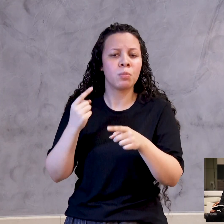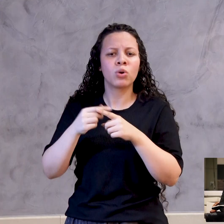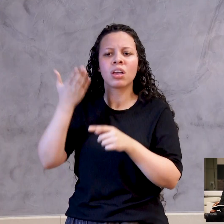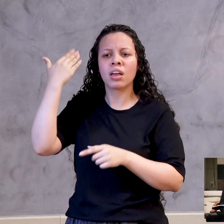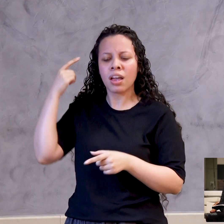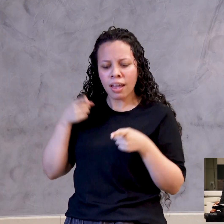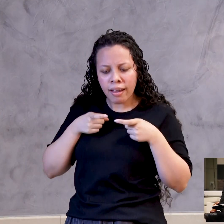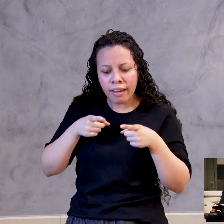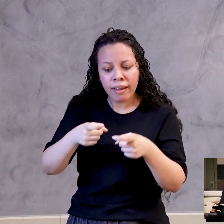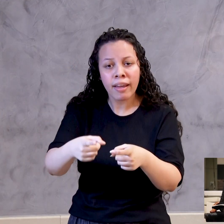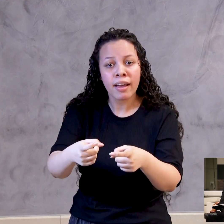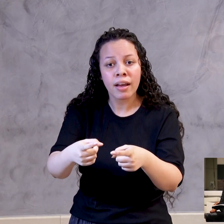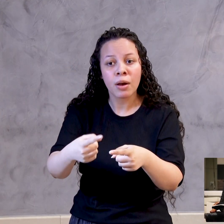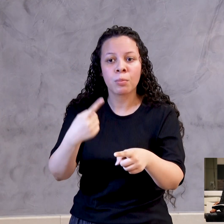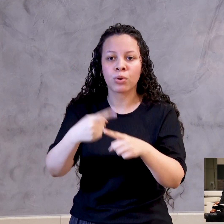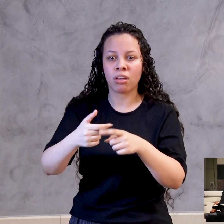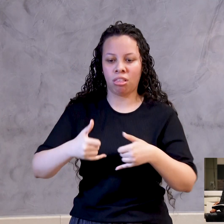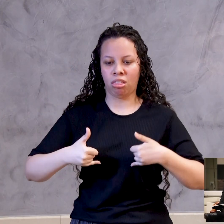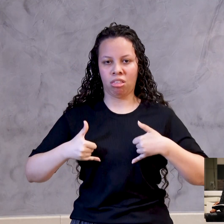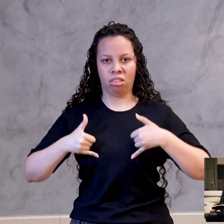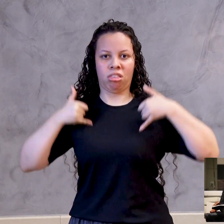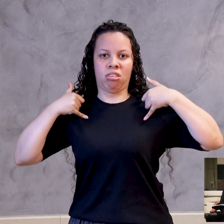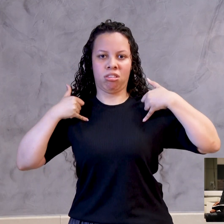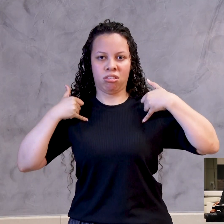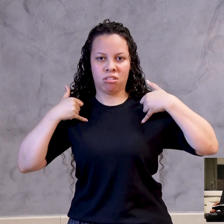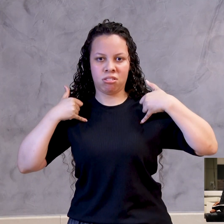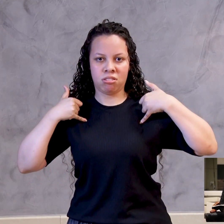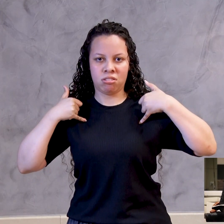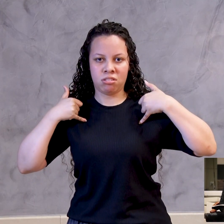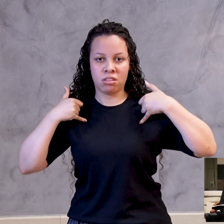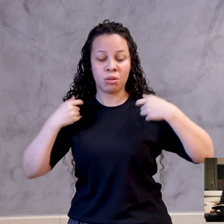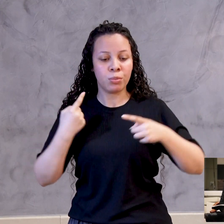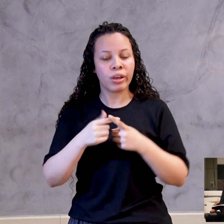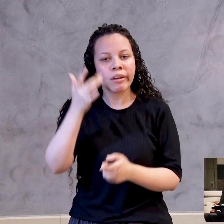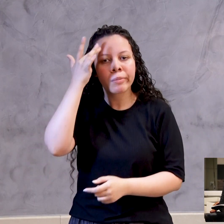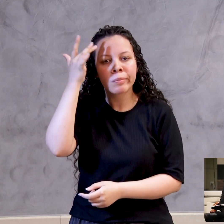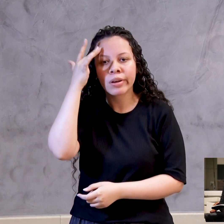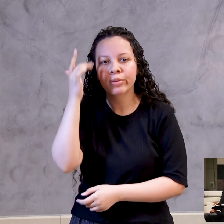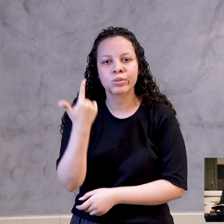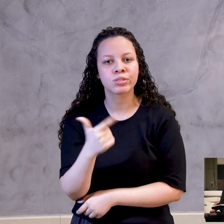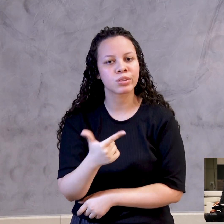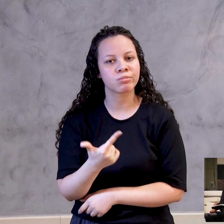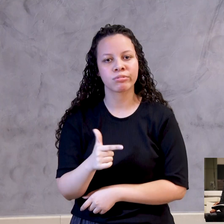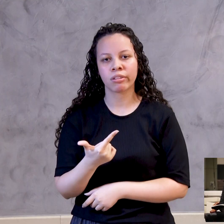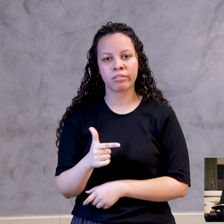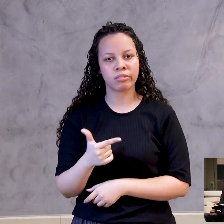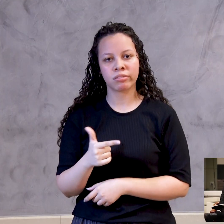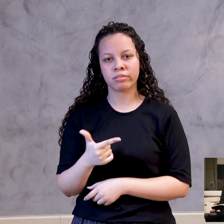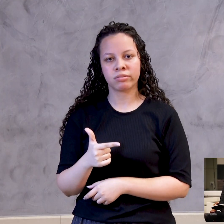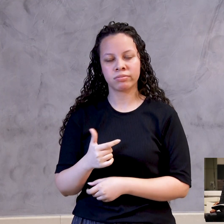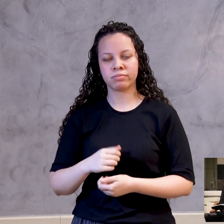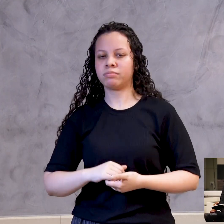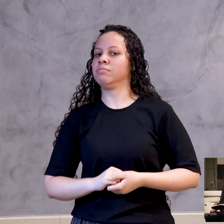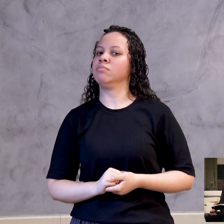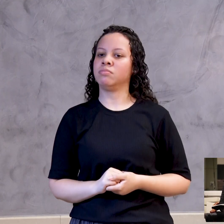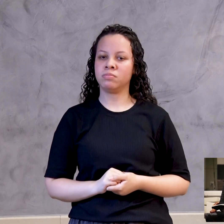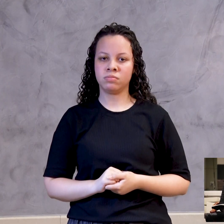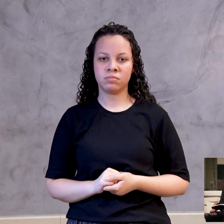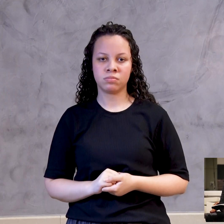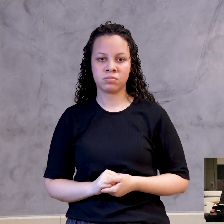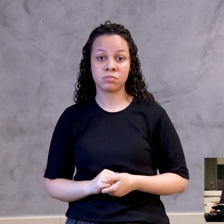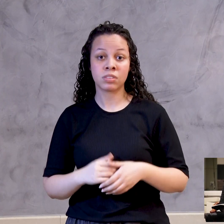Ganância, a questão de imaturidade, que é o neófito. Então, para